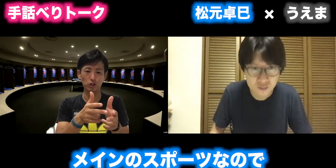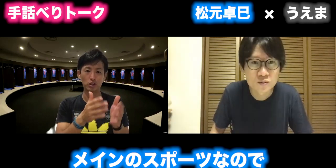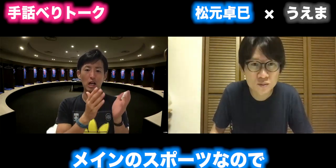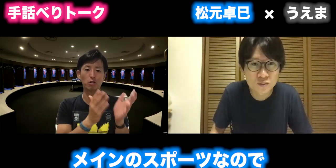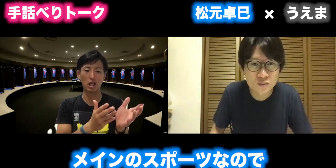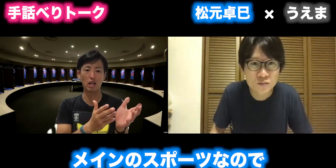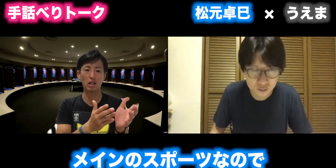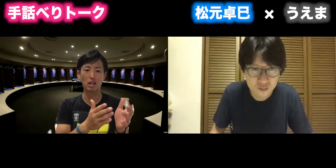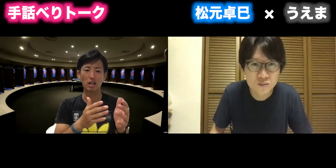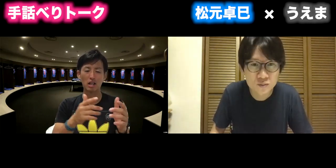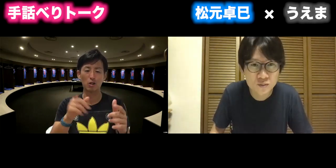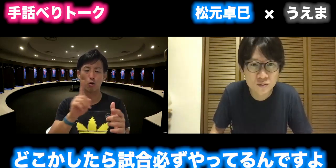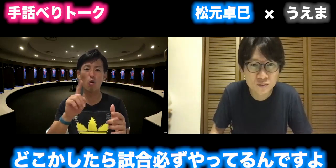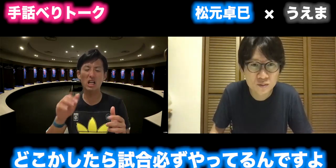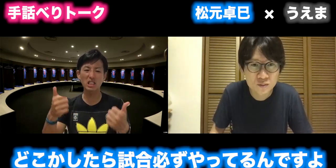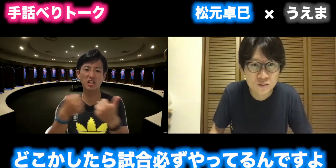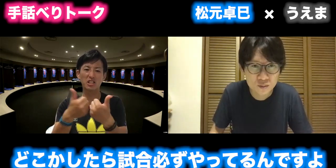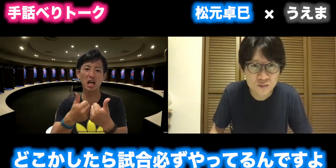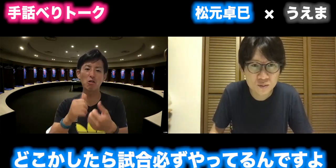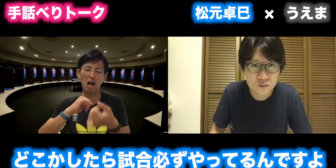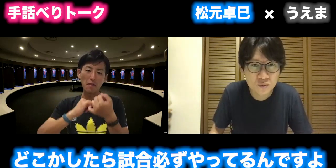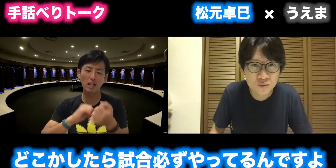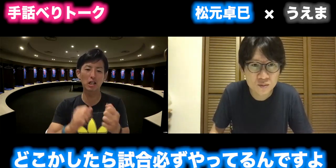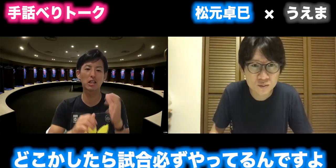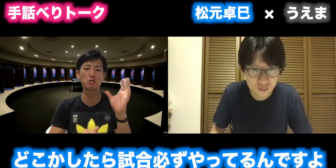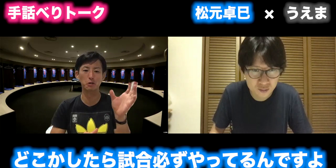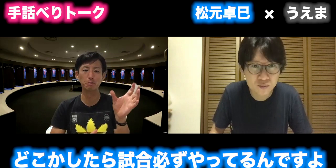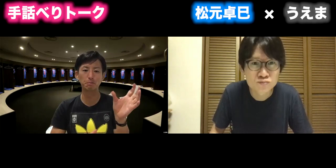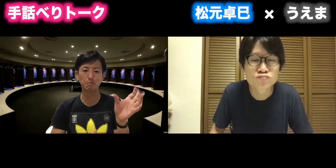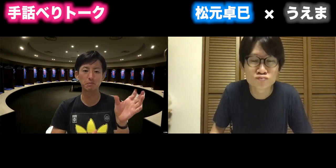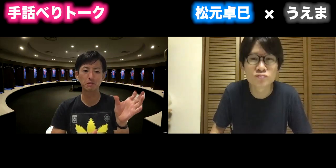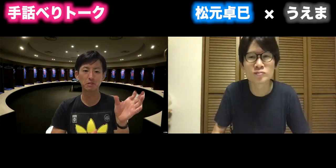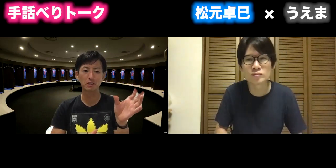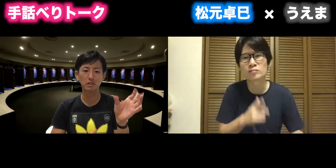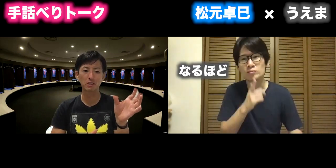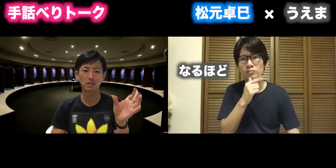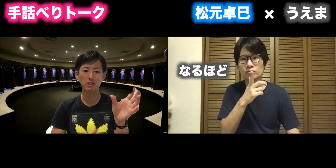なのでどこかしら試合を必ずやってるんですよ